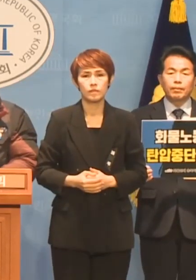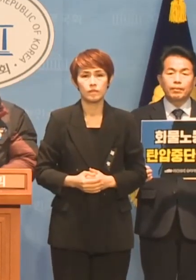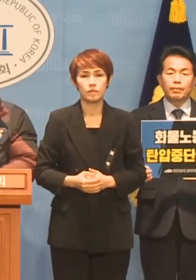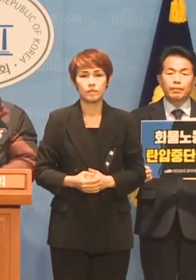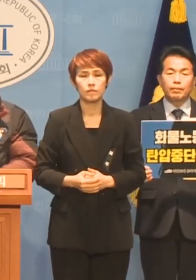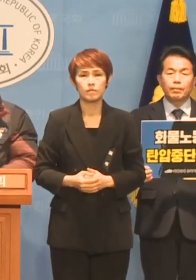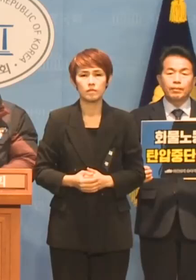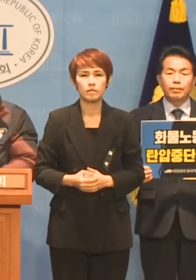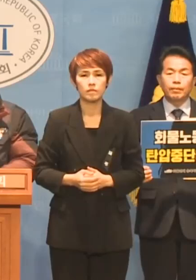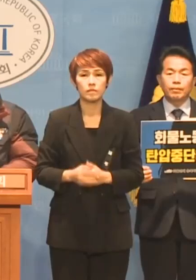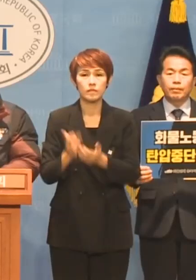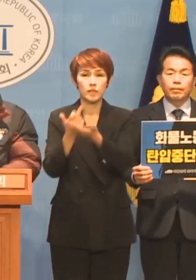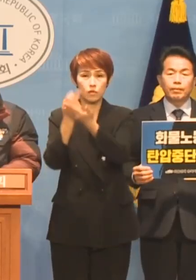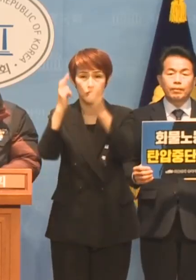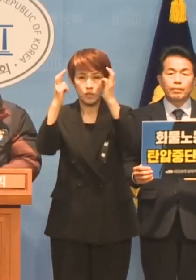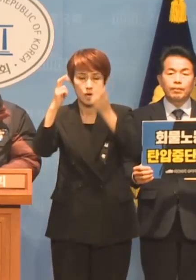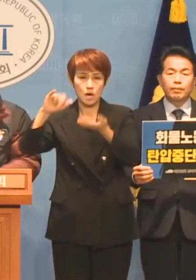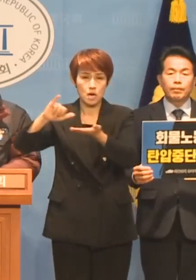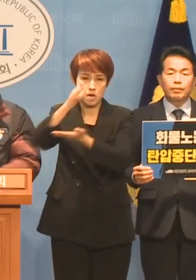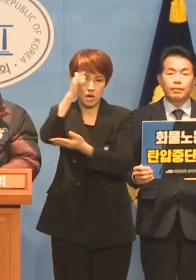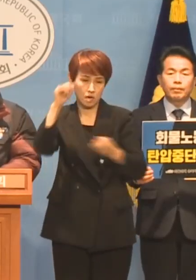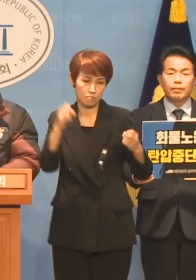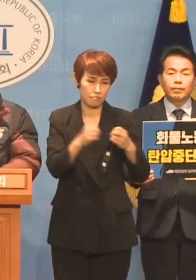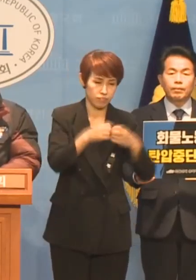무안공항에서 제주항공사고를